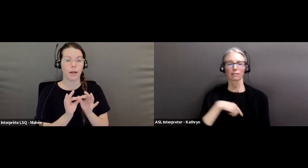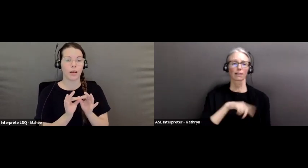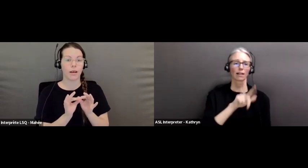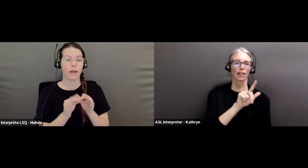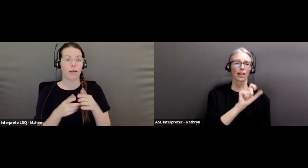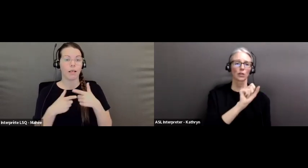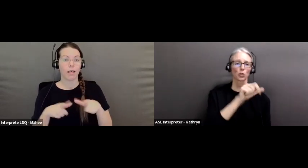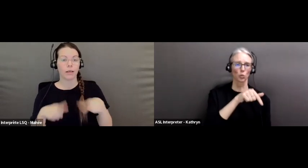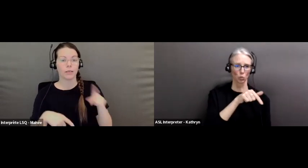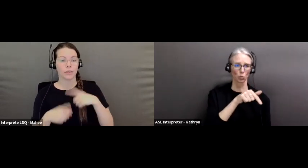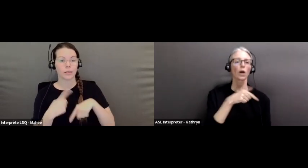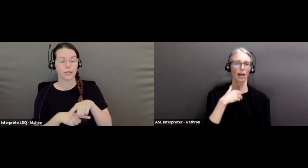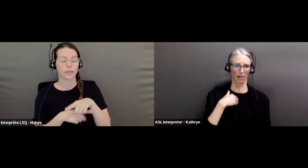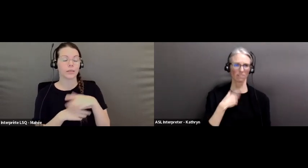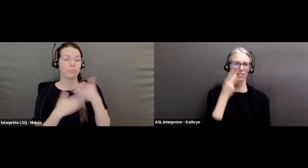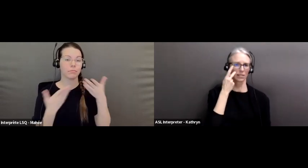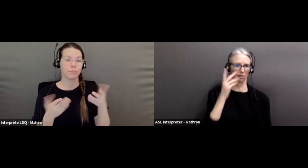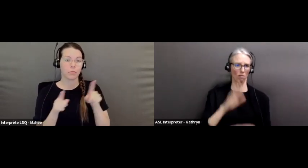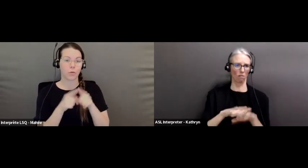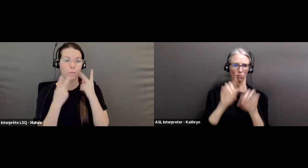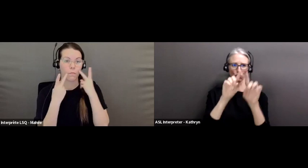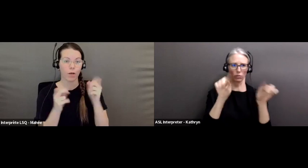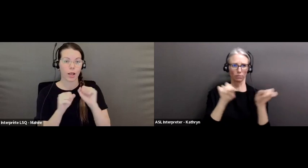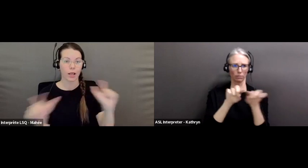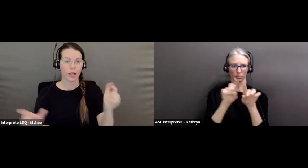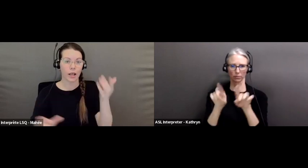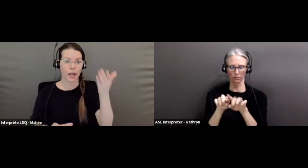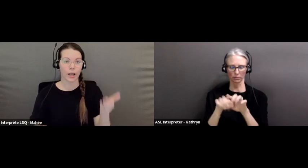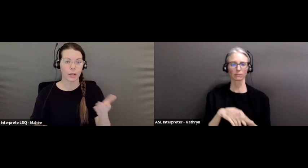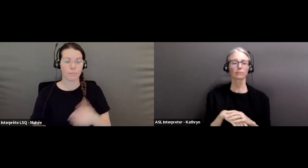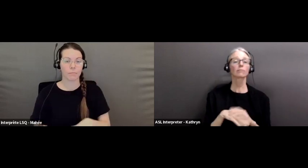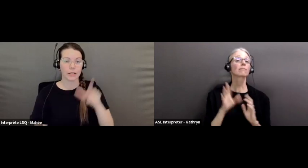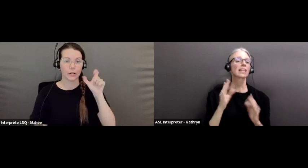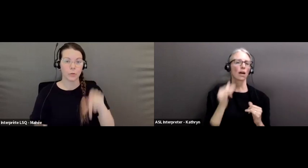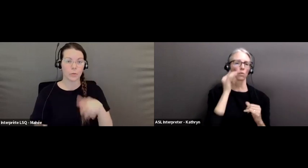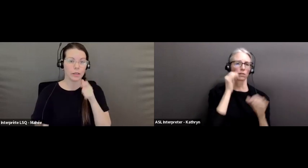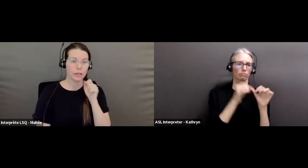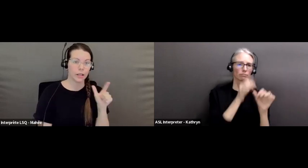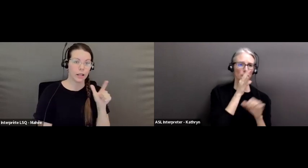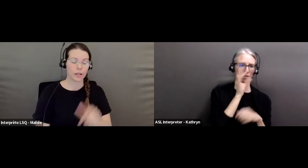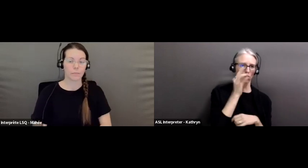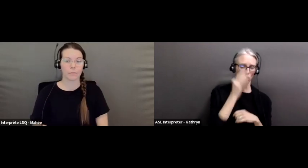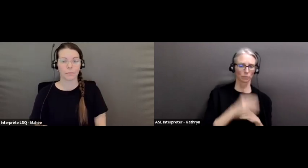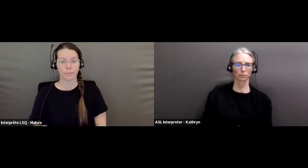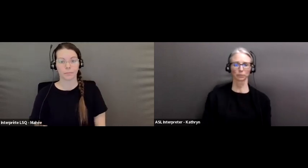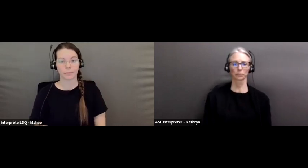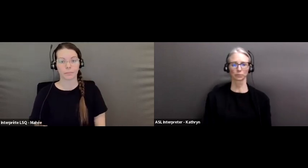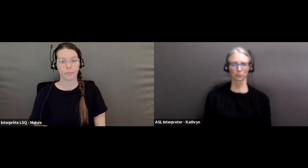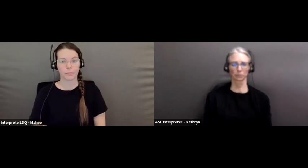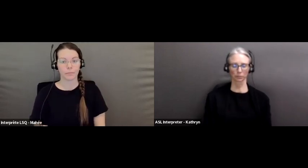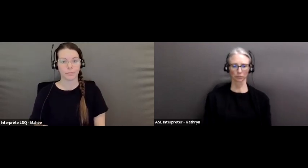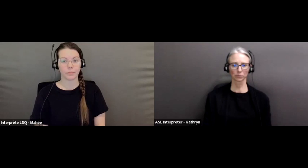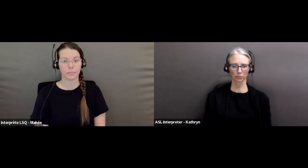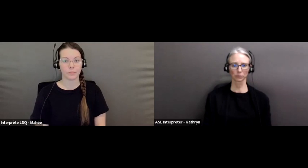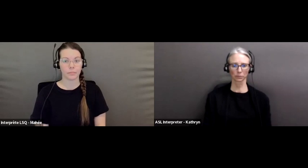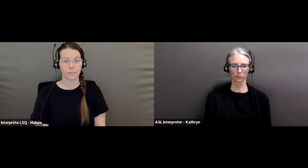screen. Alors, à partir de ce moment-ci, je vais continuer en français. Nous avons également un service de traduction ASL